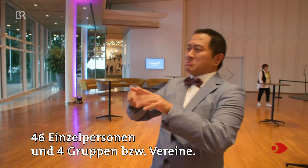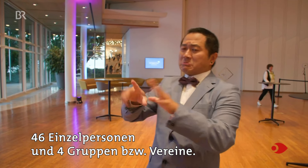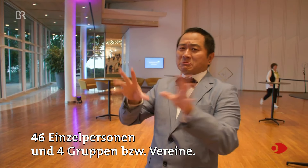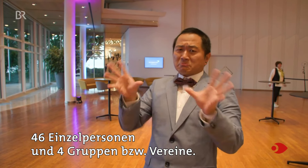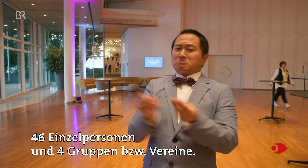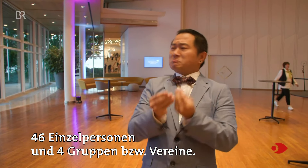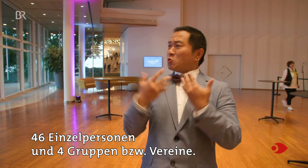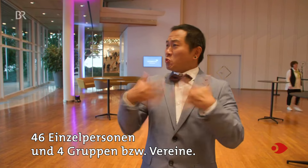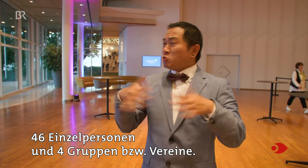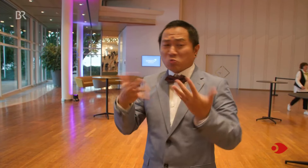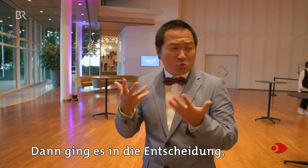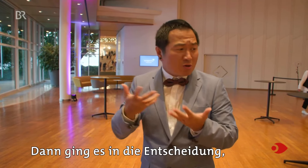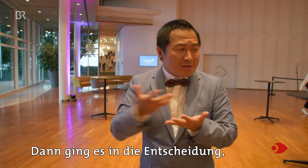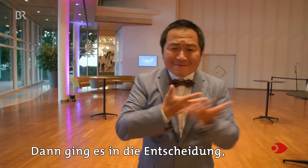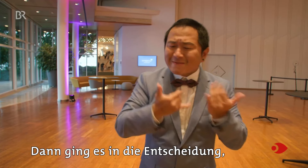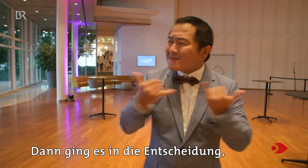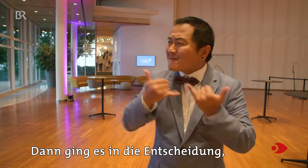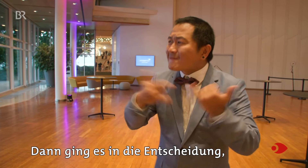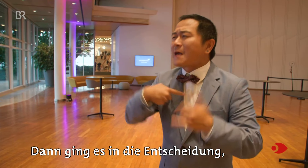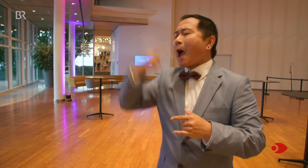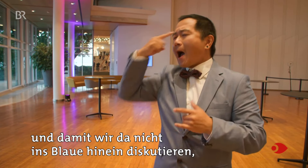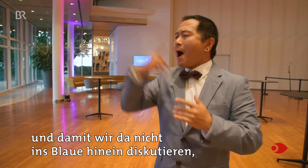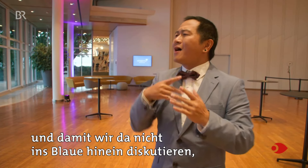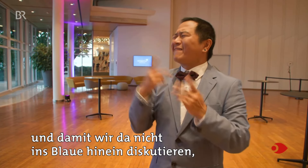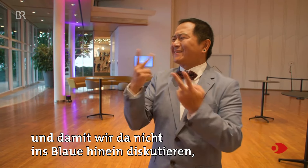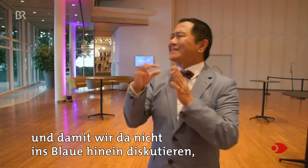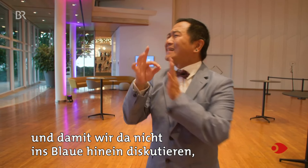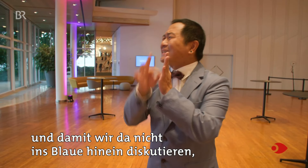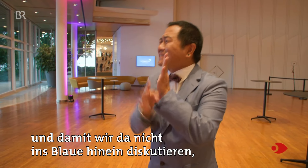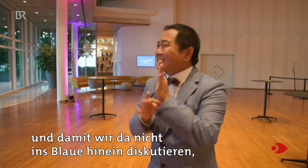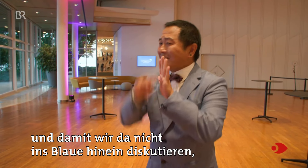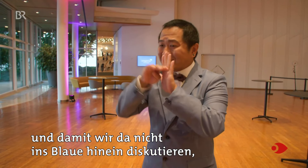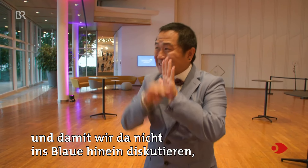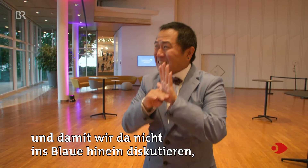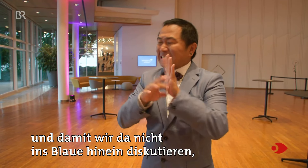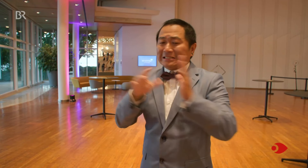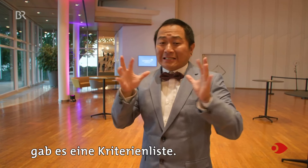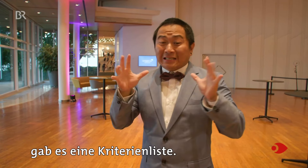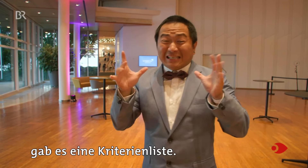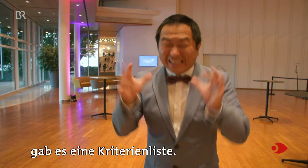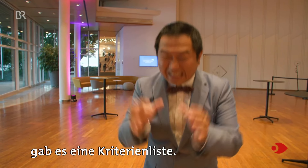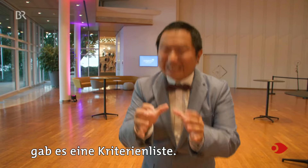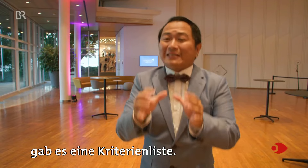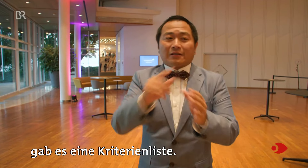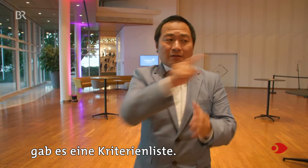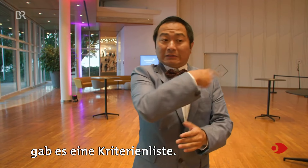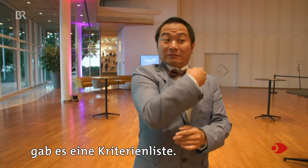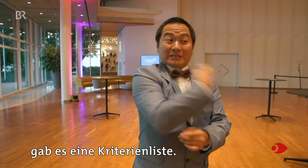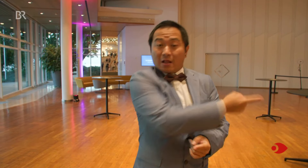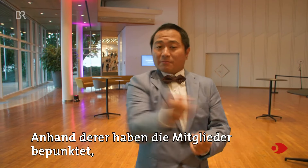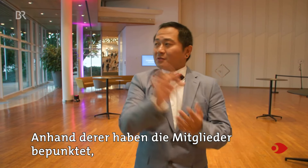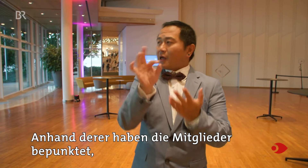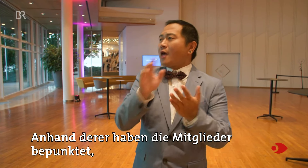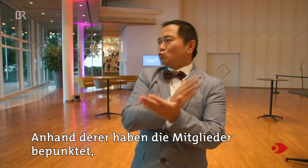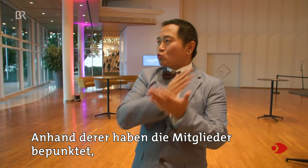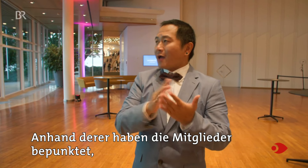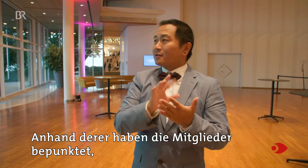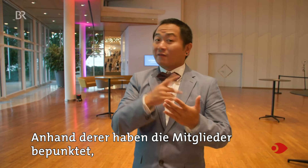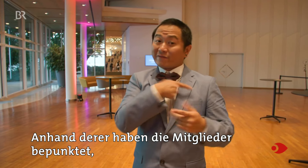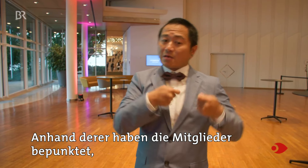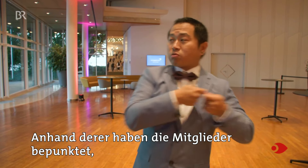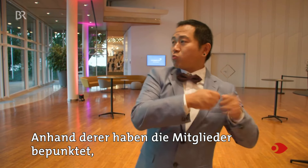Gruppen bzw. Vereine. Dann ging es in die Entscheidung. Und damit wir da nicht ins Blaue hinein diskutieren, gab es eine Kriterienliste. Anhand derer